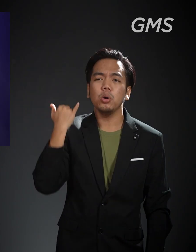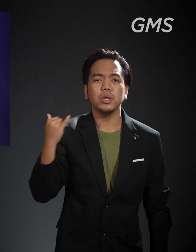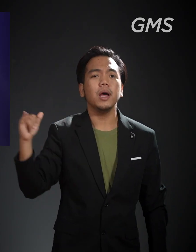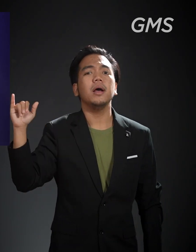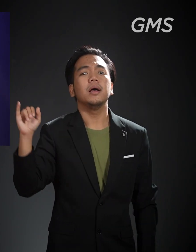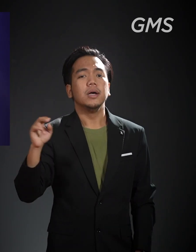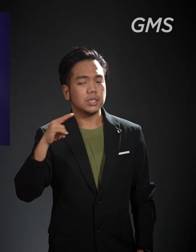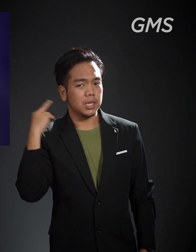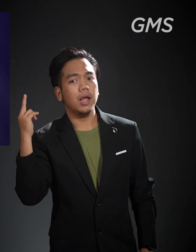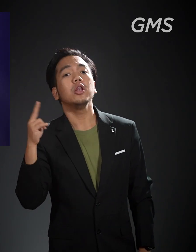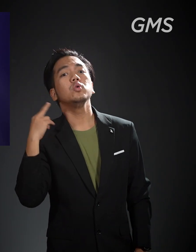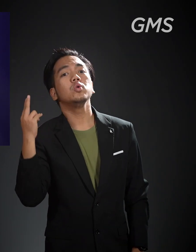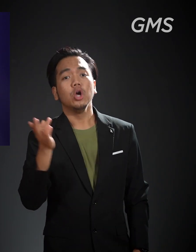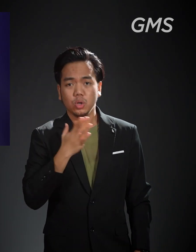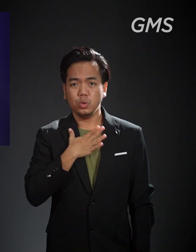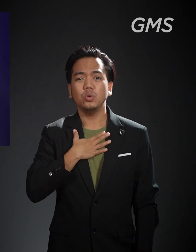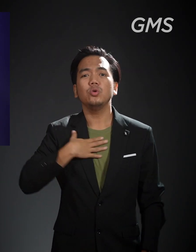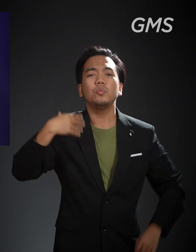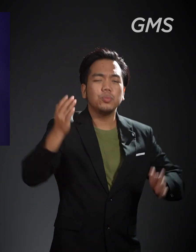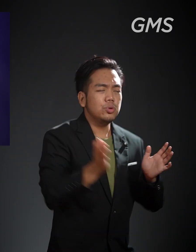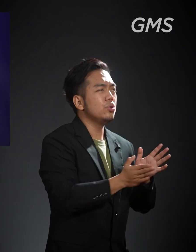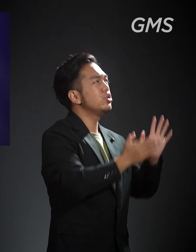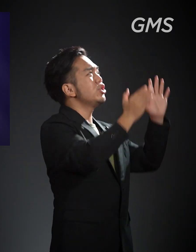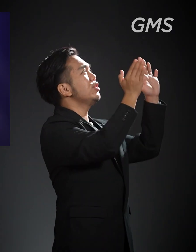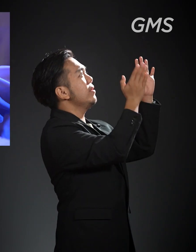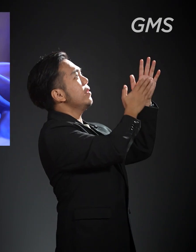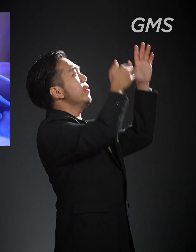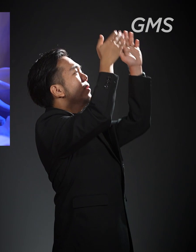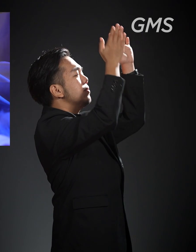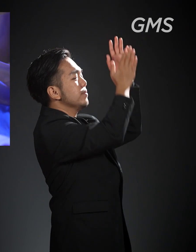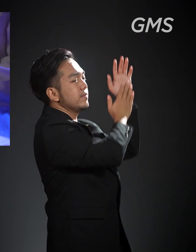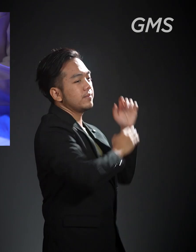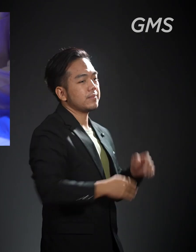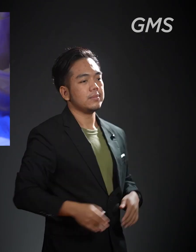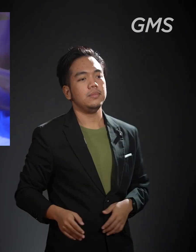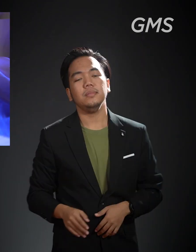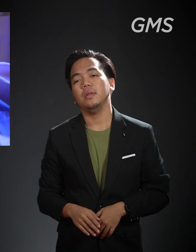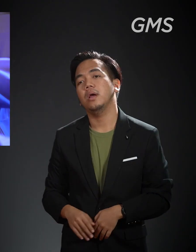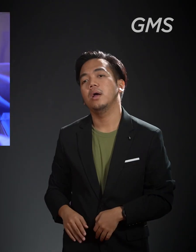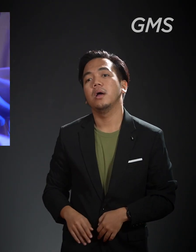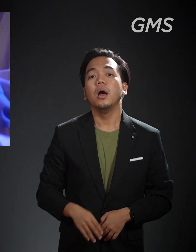Engkau yang selalu ku puji.